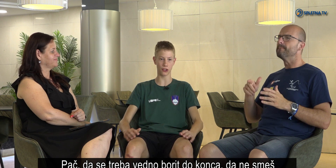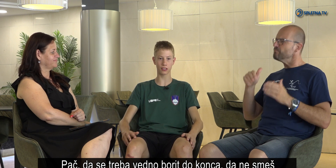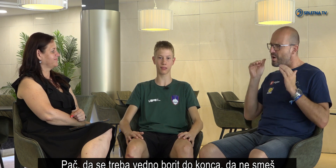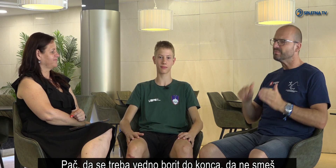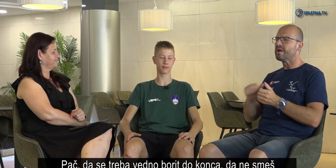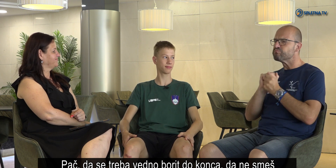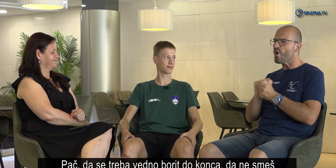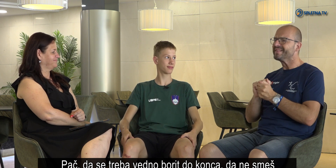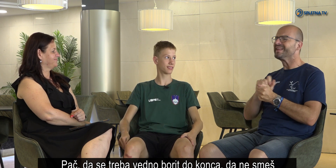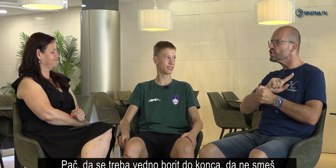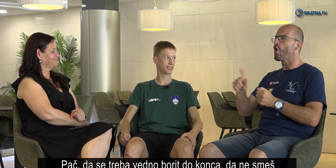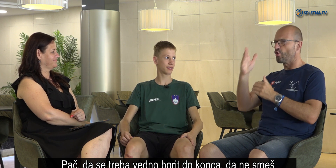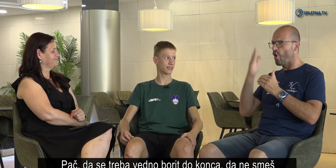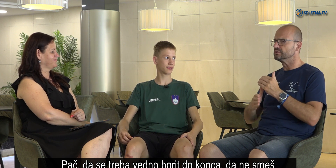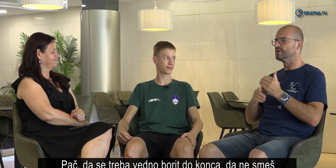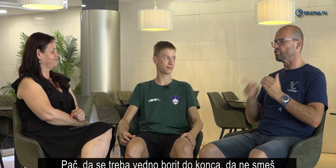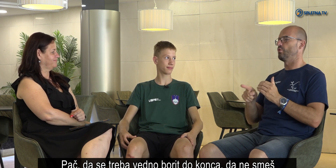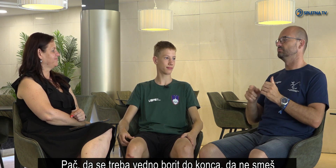boriti do konca.